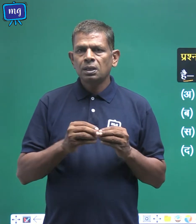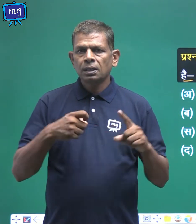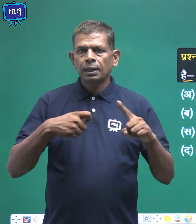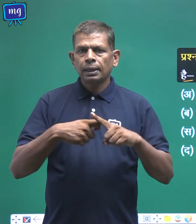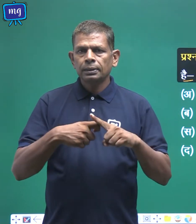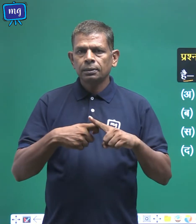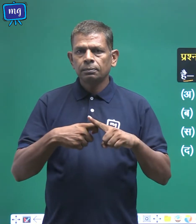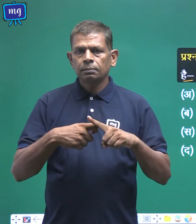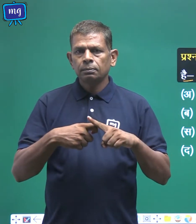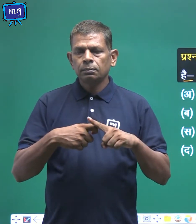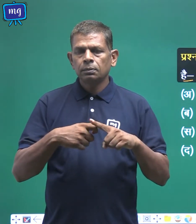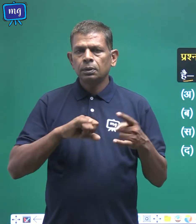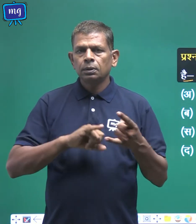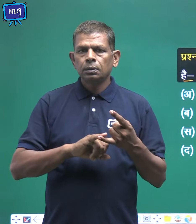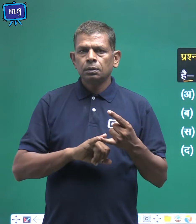कैल्शियम, स